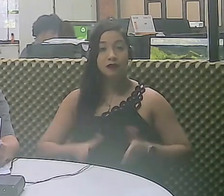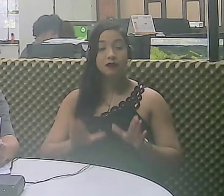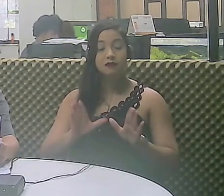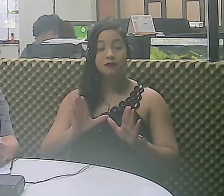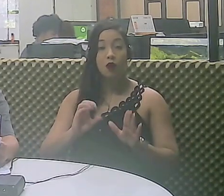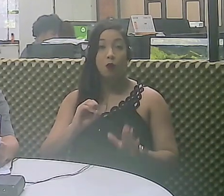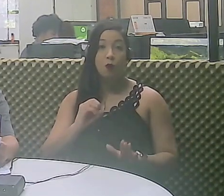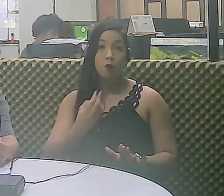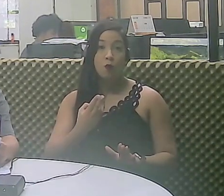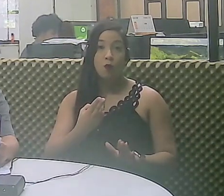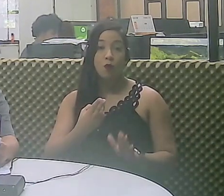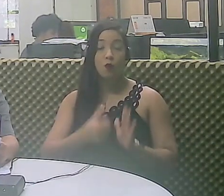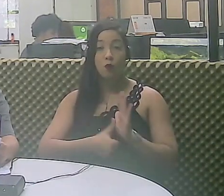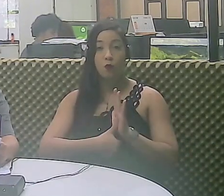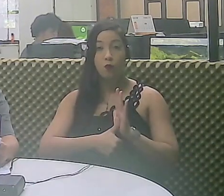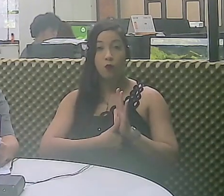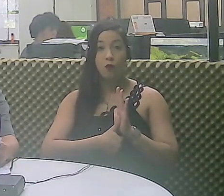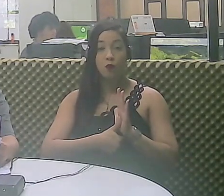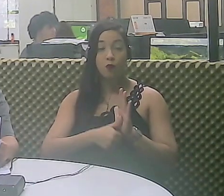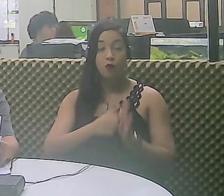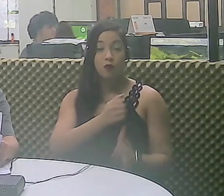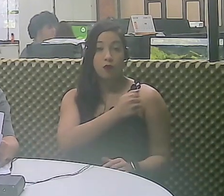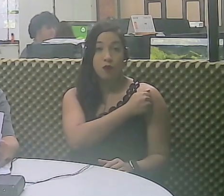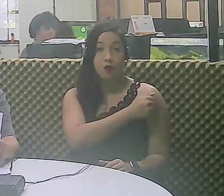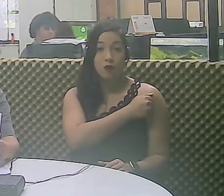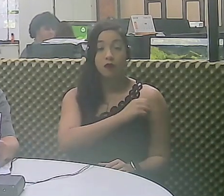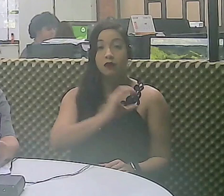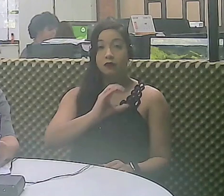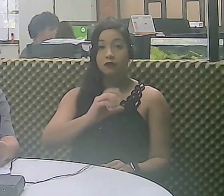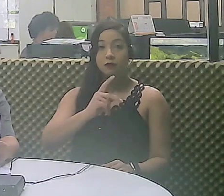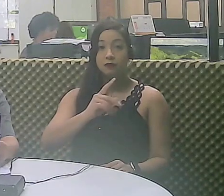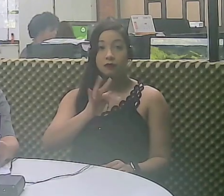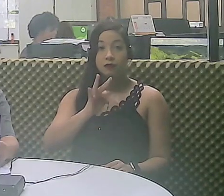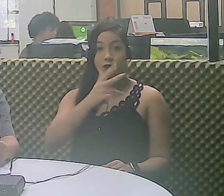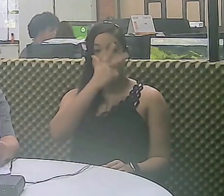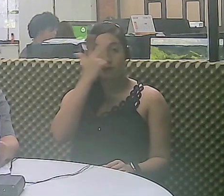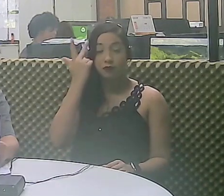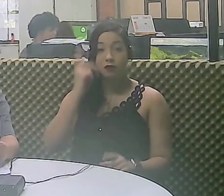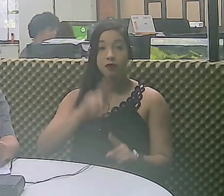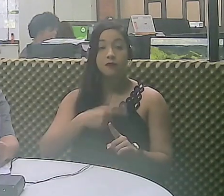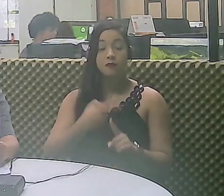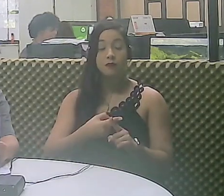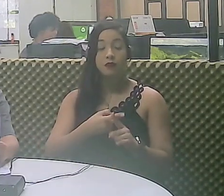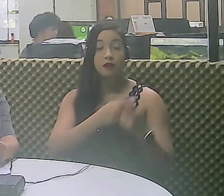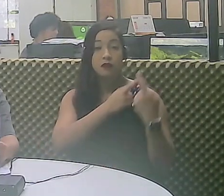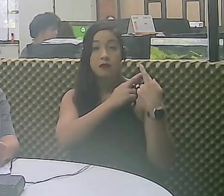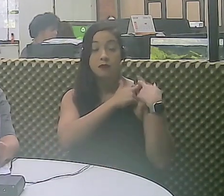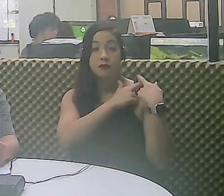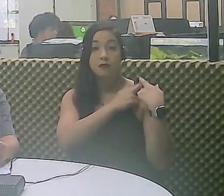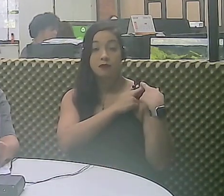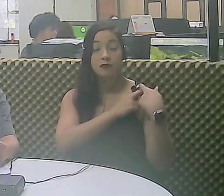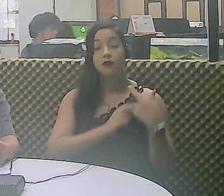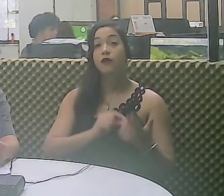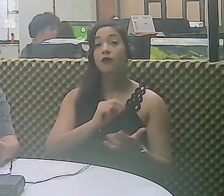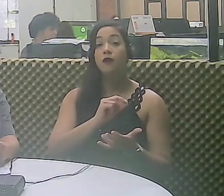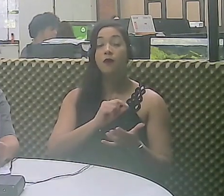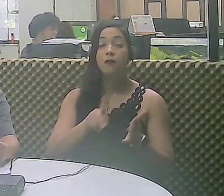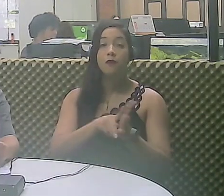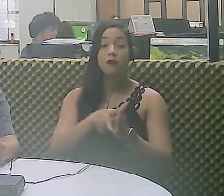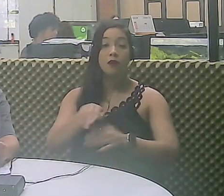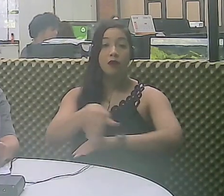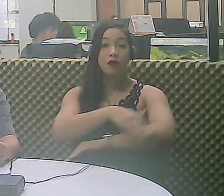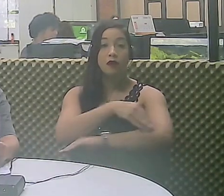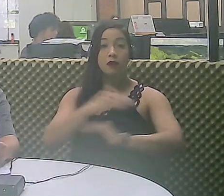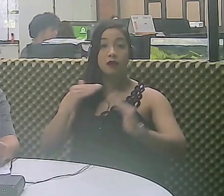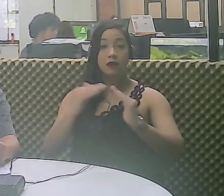nascimento ou carteira de identidade do candidato, CPF do candidato e de seu responsável legal, comprovante de endereço